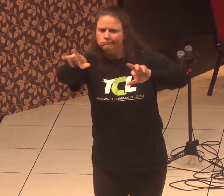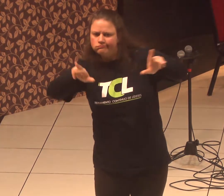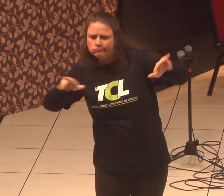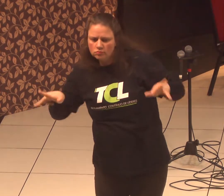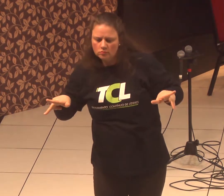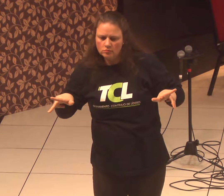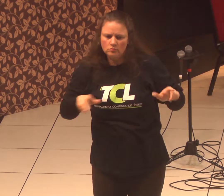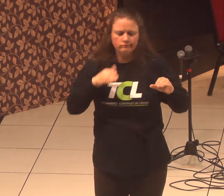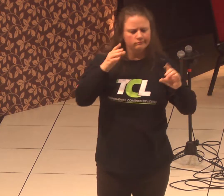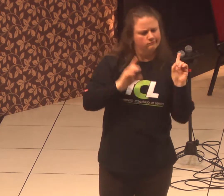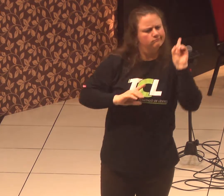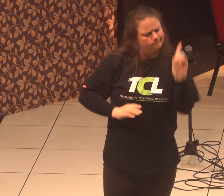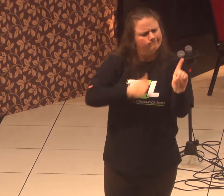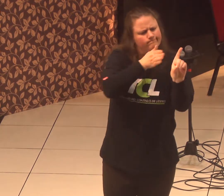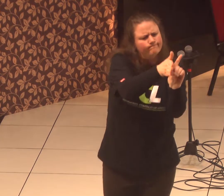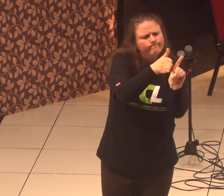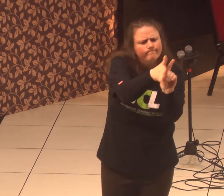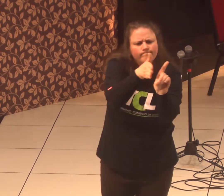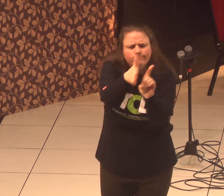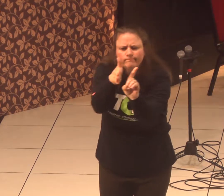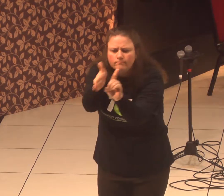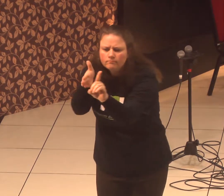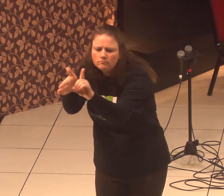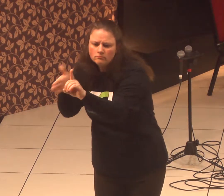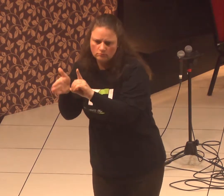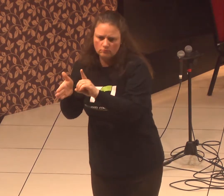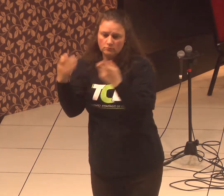Por onde forem, vocês têm que pregar a mensagem,